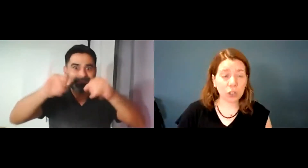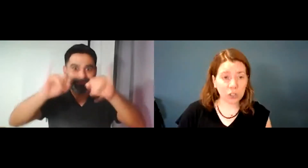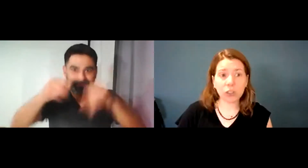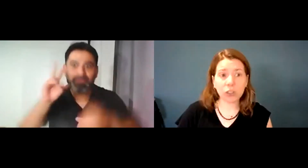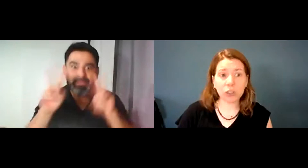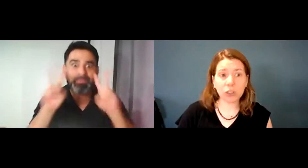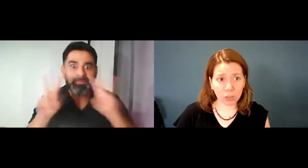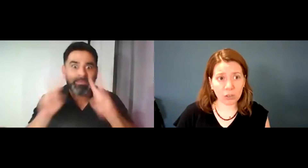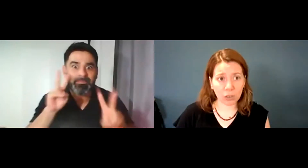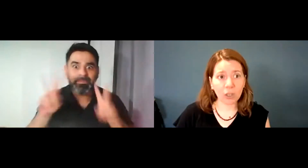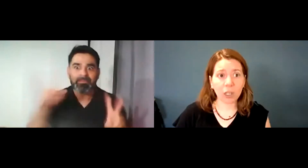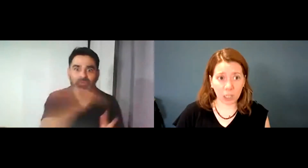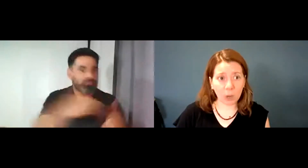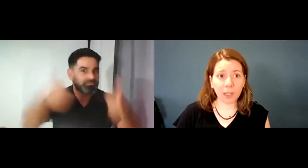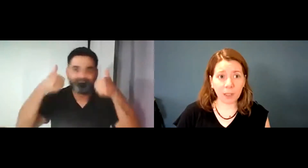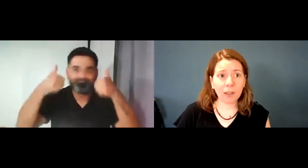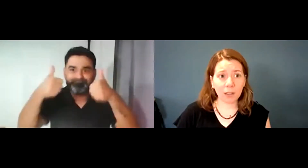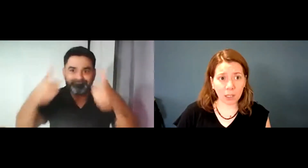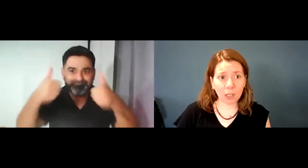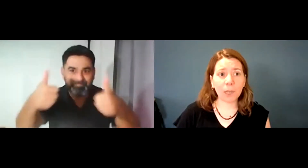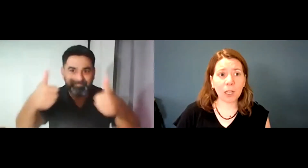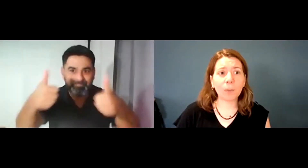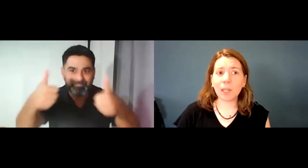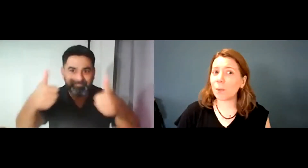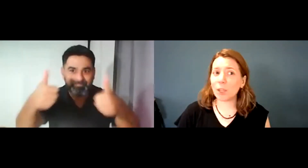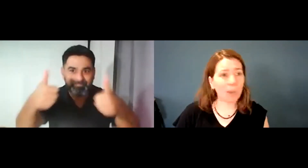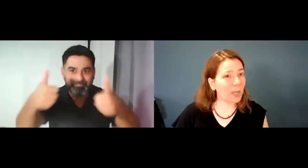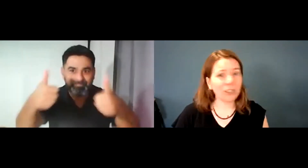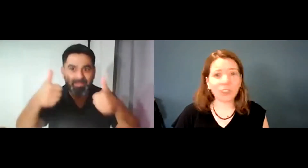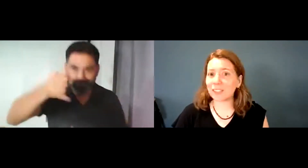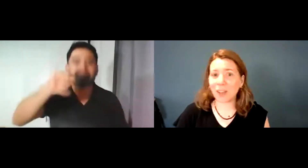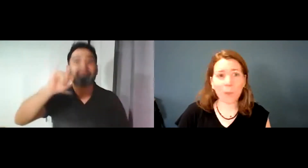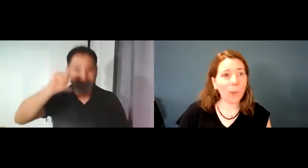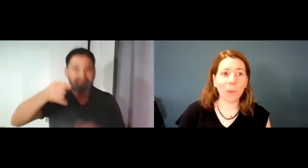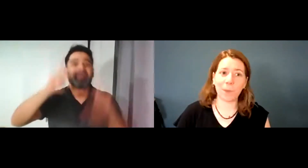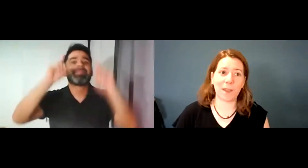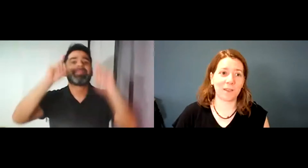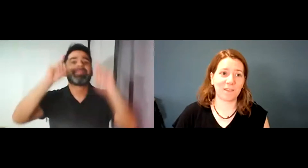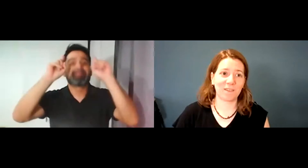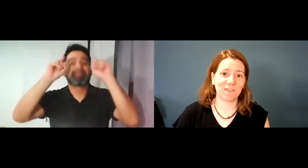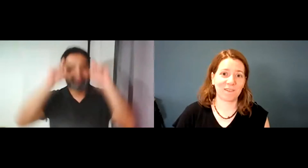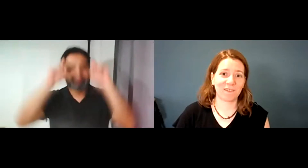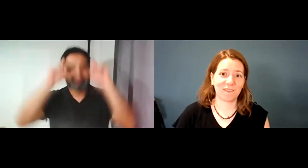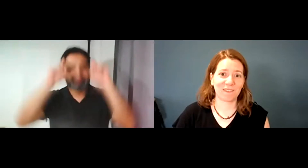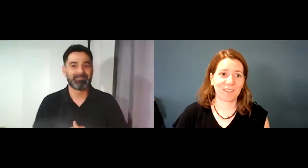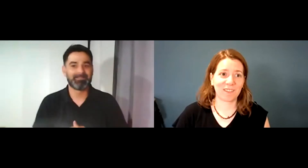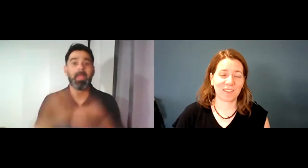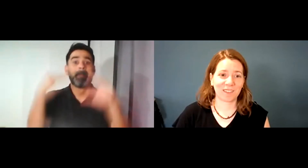Sí. Llegó. Y lo vi. ¿El correo le llegó? Completo y está muy, muy bien. Sí, yo también mandé con